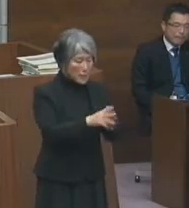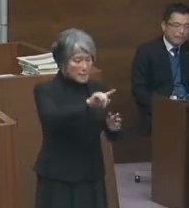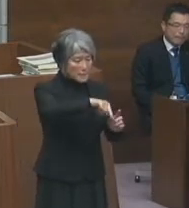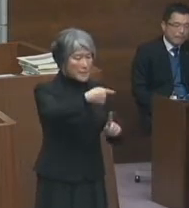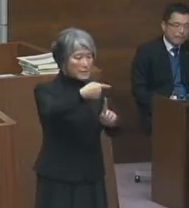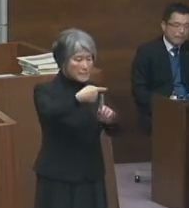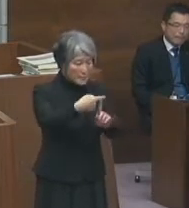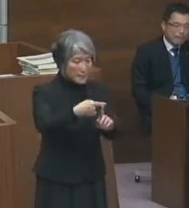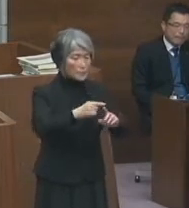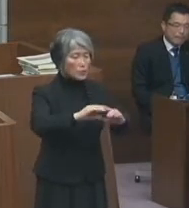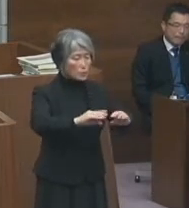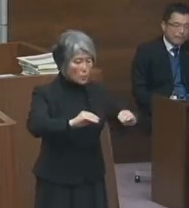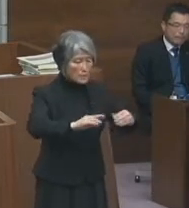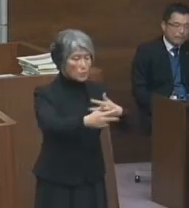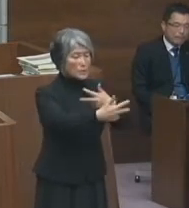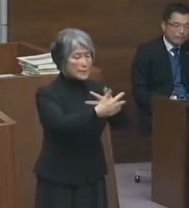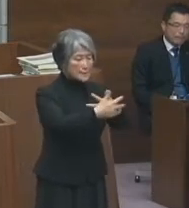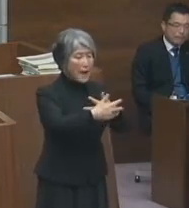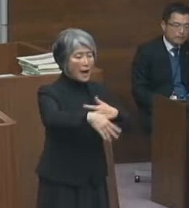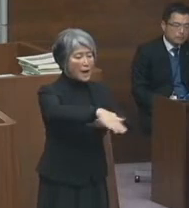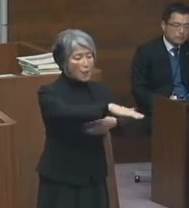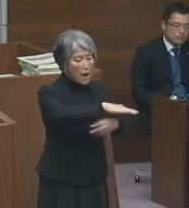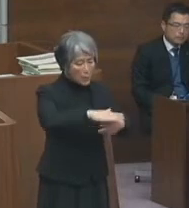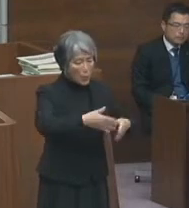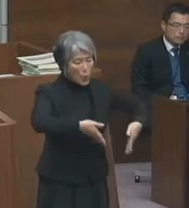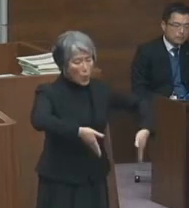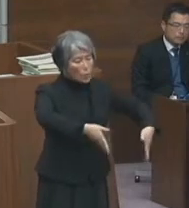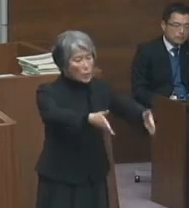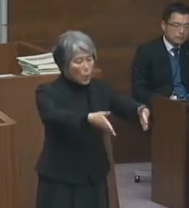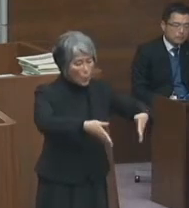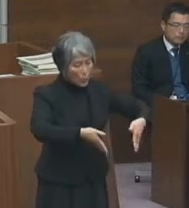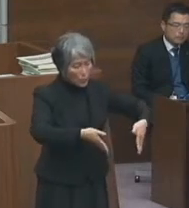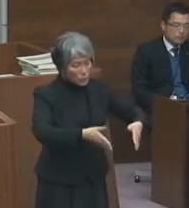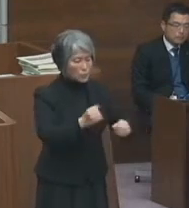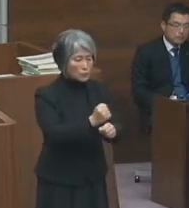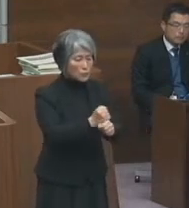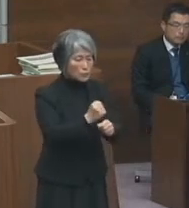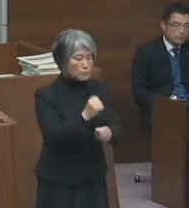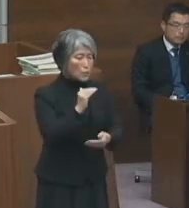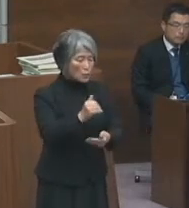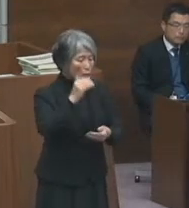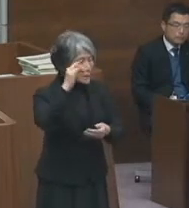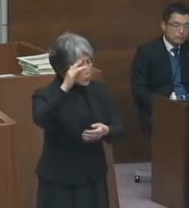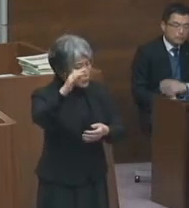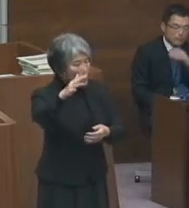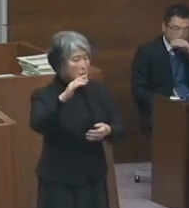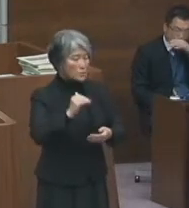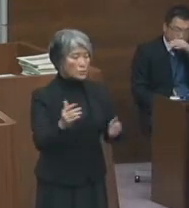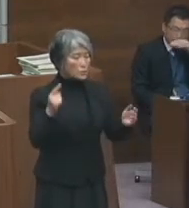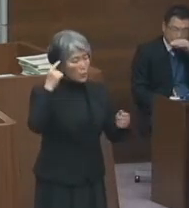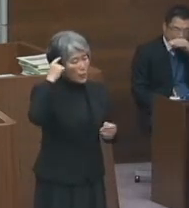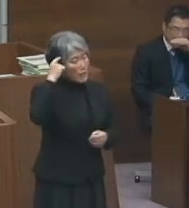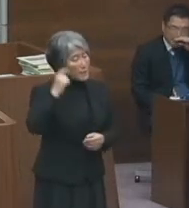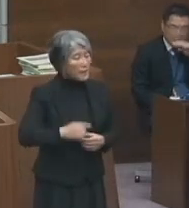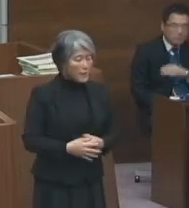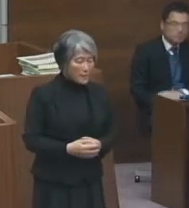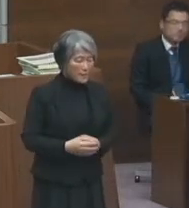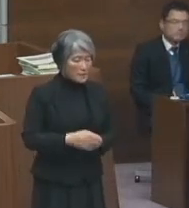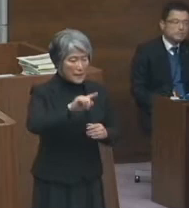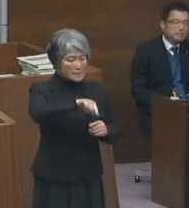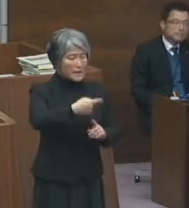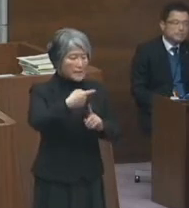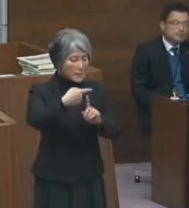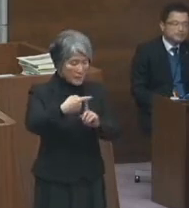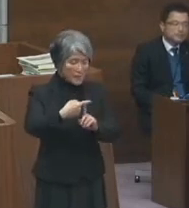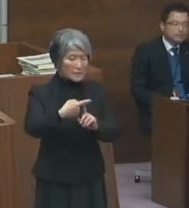も一連の歩道があることが望ましいと考え、また、JT 跡地の開発にかかる地元説